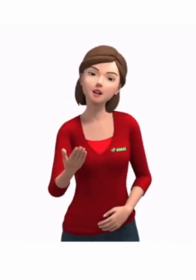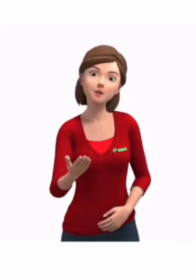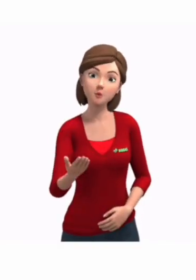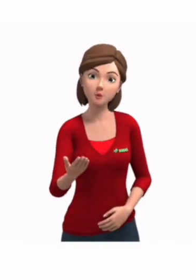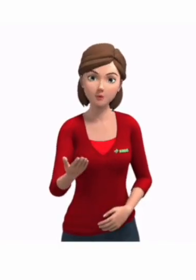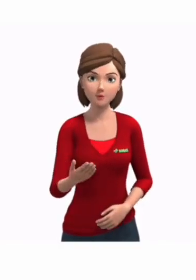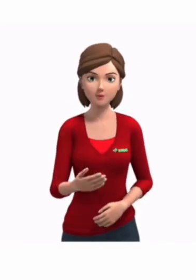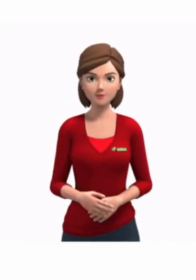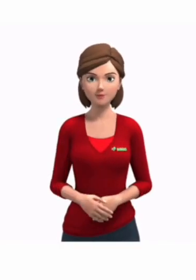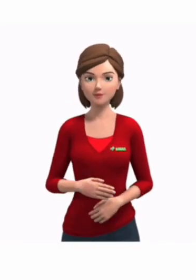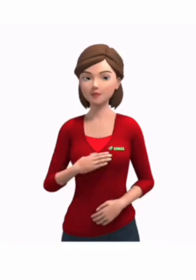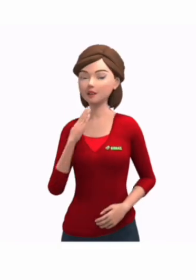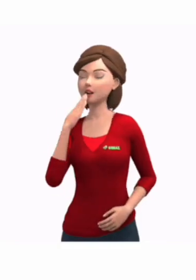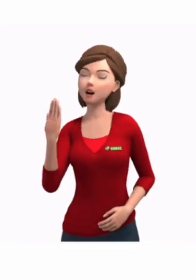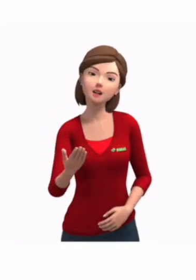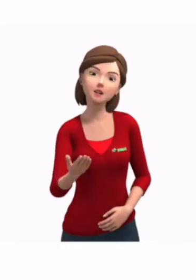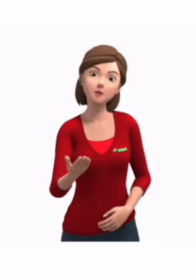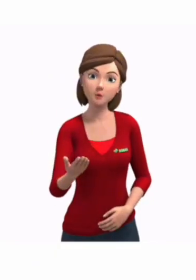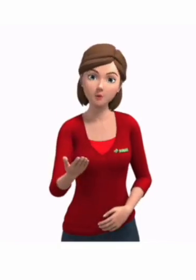des images